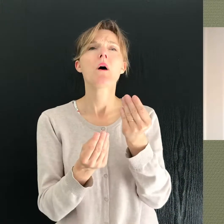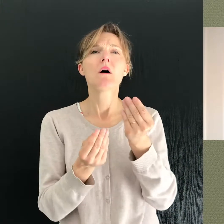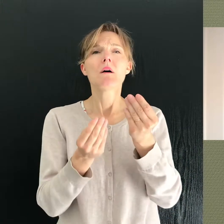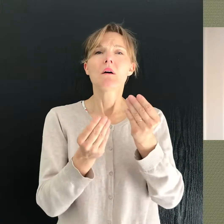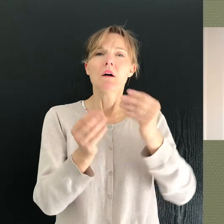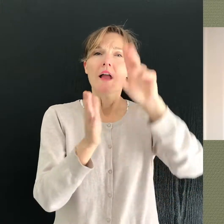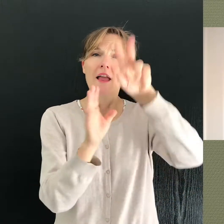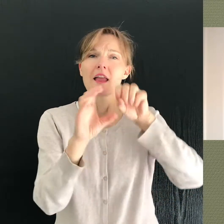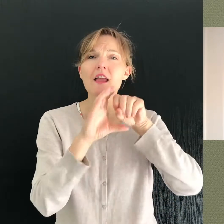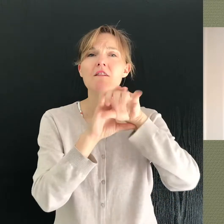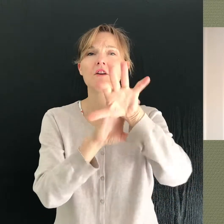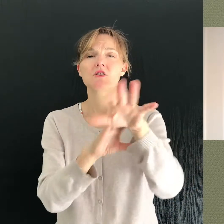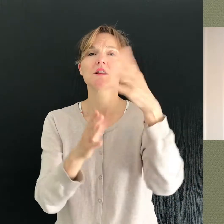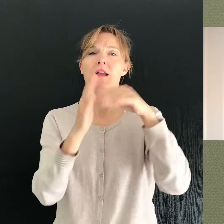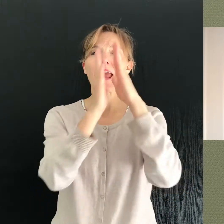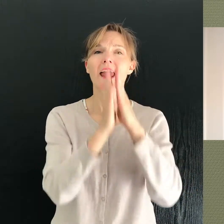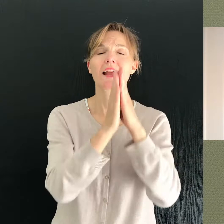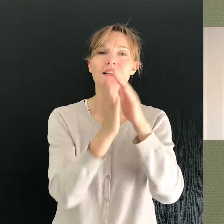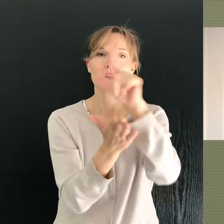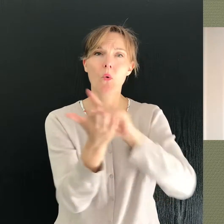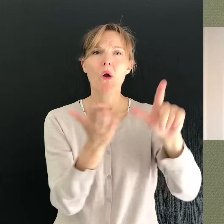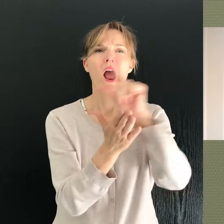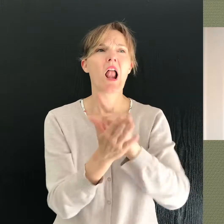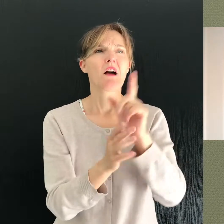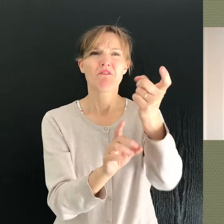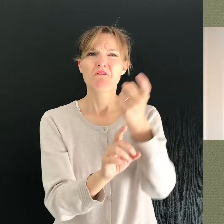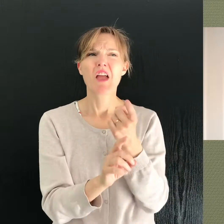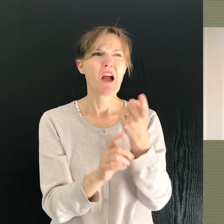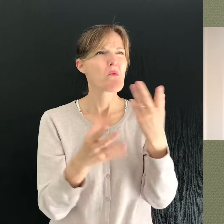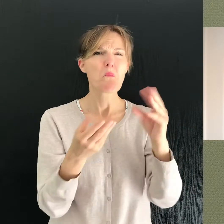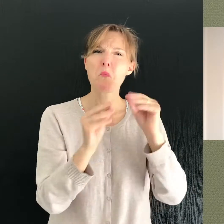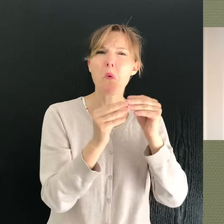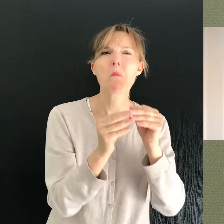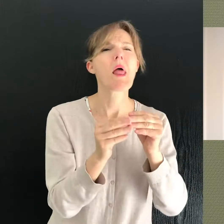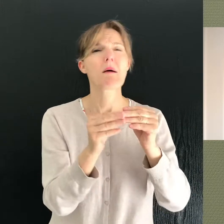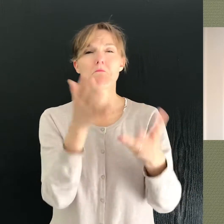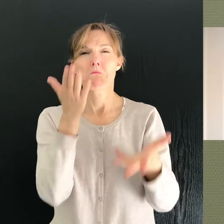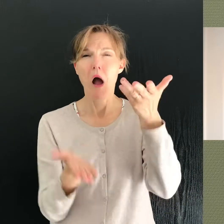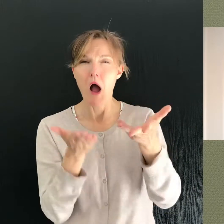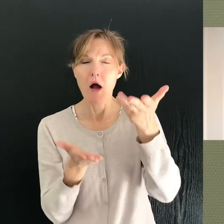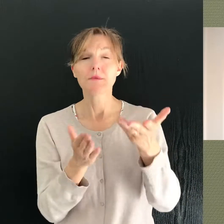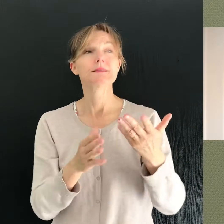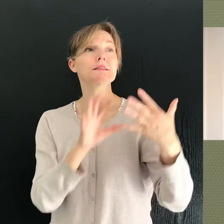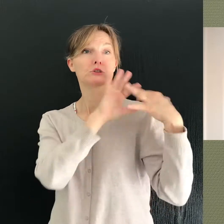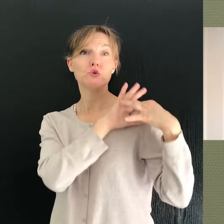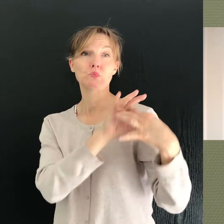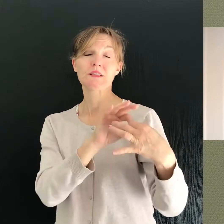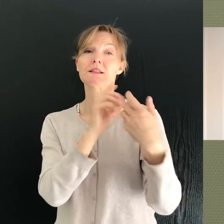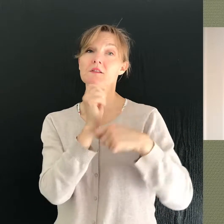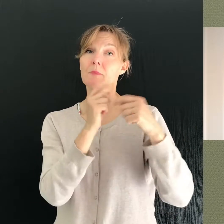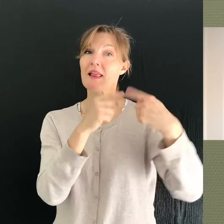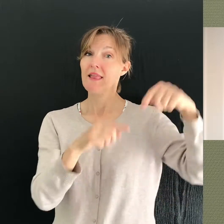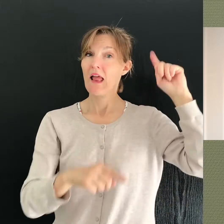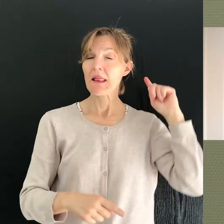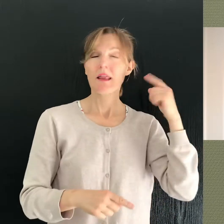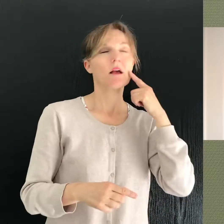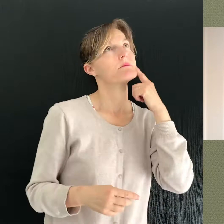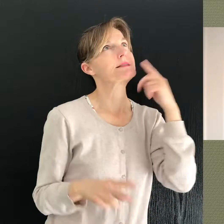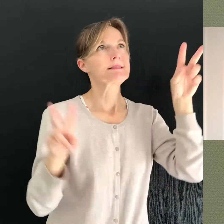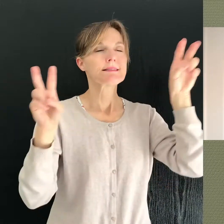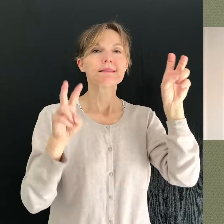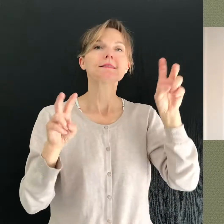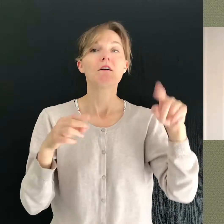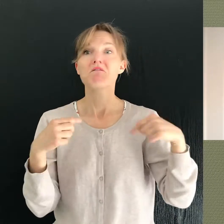de distorsion de l'Évangile dans nos églises locales. Suite à mon partage de la semaine dernière, dans quel